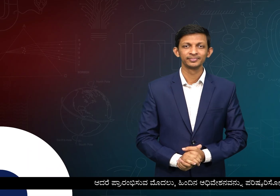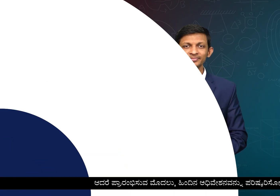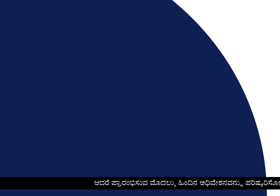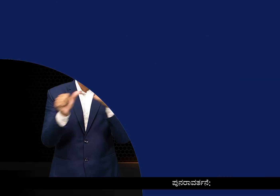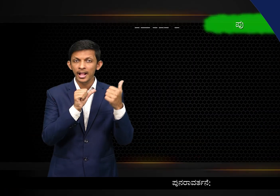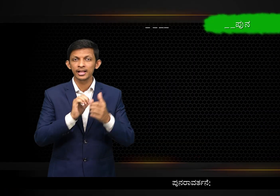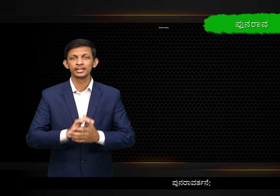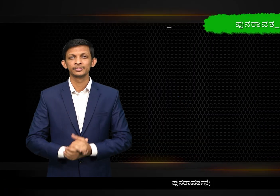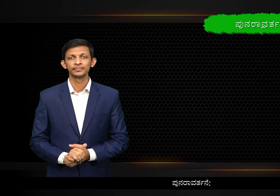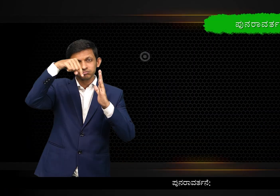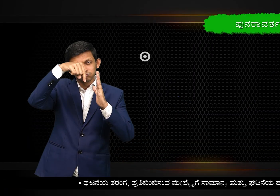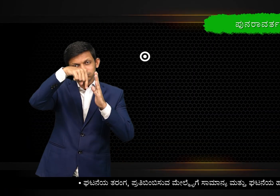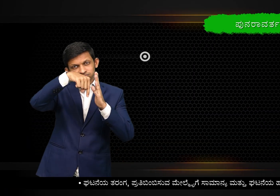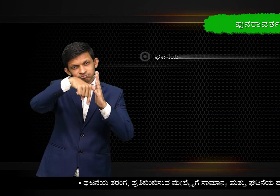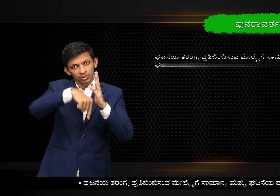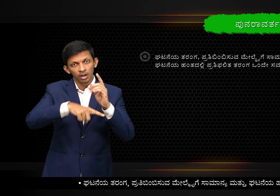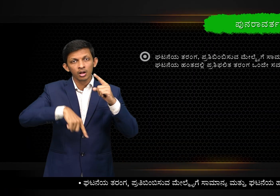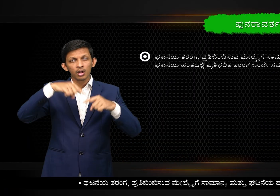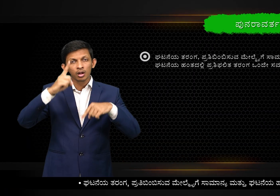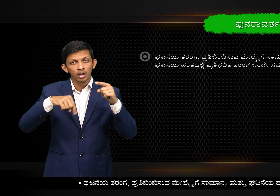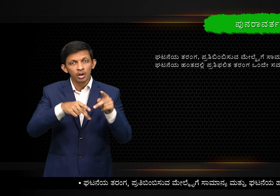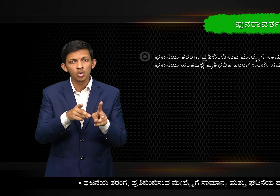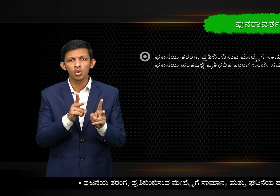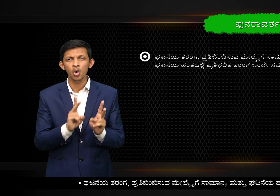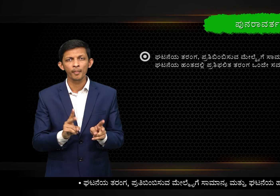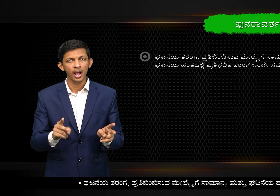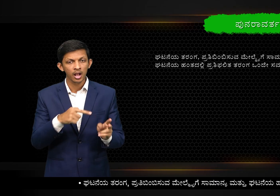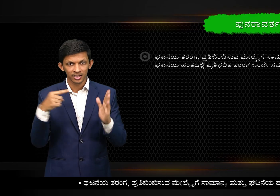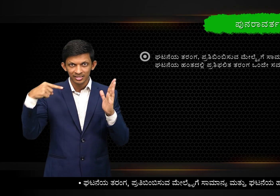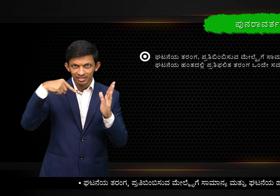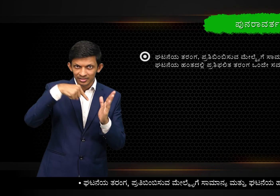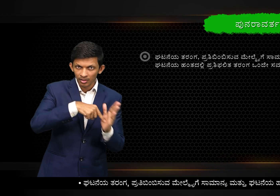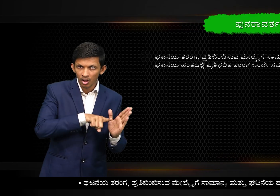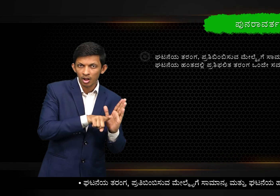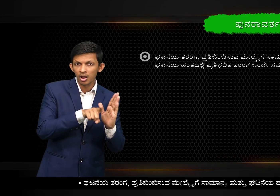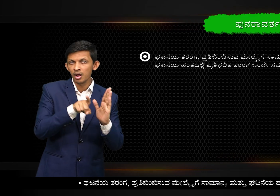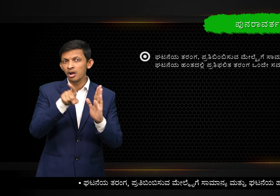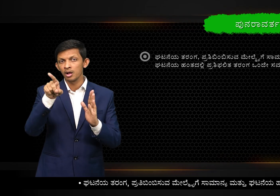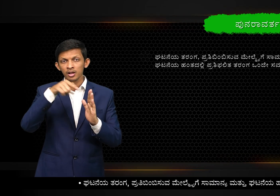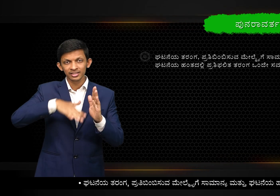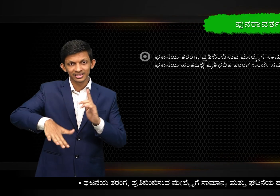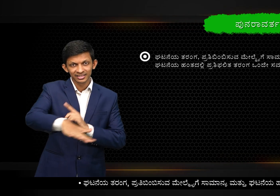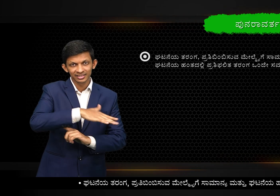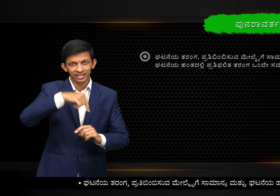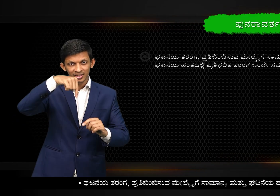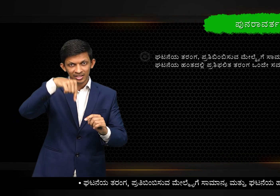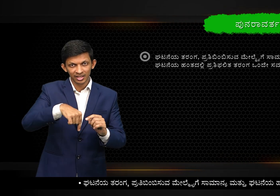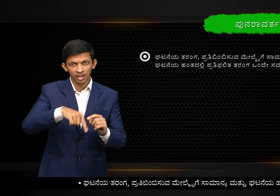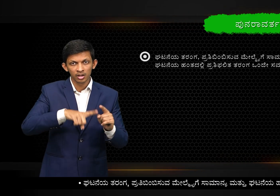ಪರಿಷ್ಕರಿಸೋಣ. ಪುನರಾವರ್ತನೆ. ಘಟನೆಯ ತರಂಗ ಪ್ರತಿಬಿಂಬಿಸುವ ಮೇಲ್ಮೈಗೆ ಸಾಮಾನ್ಯ ಮತ್ತು